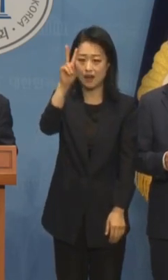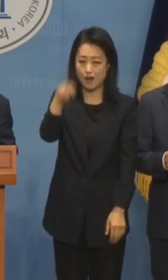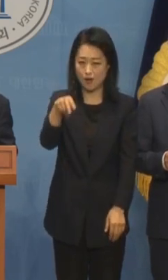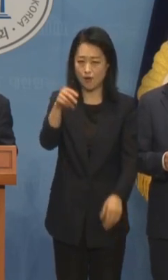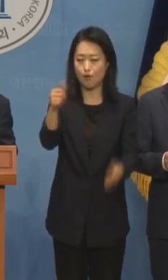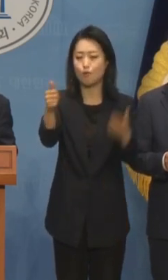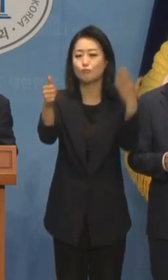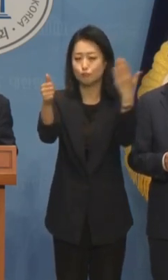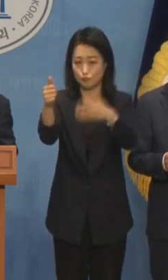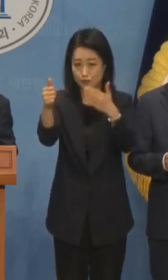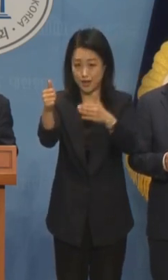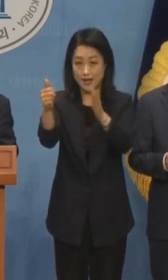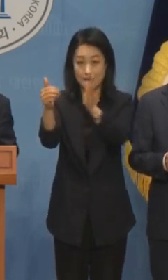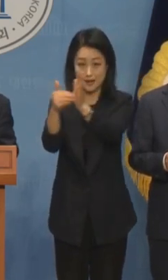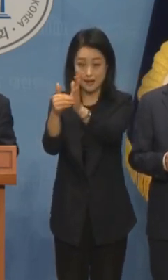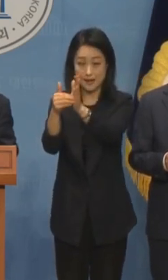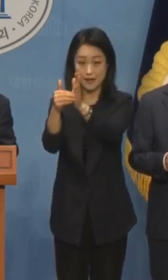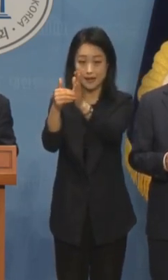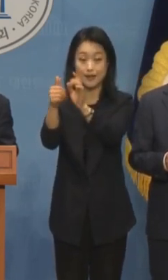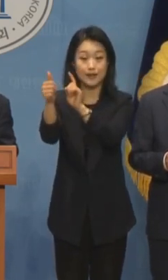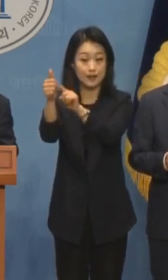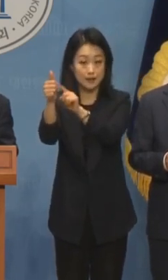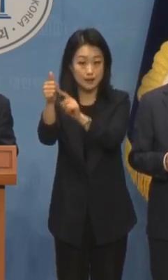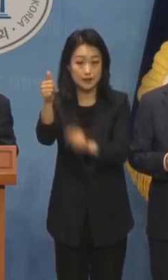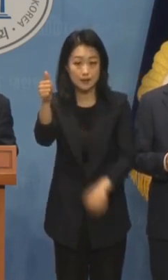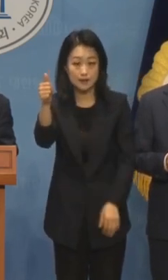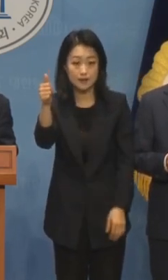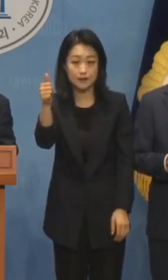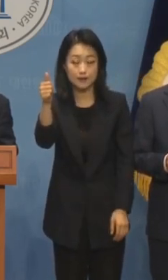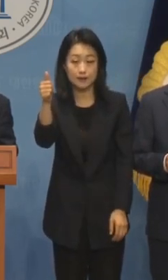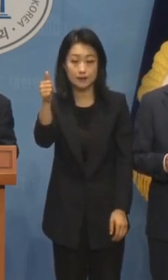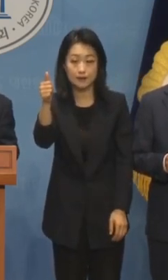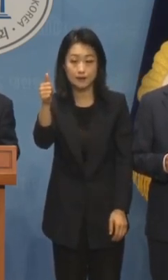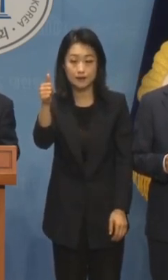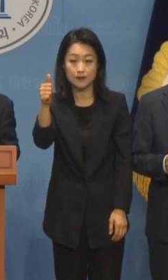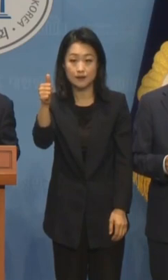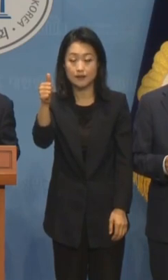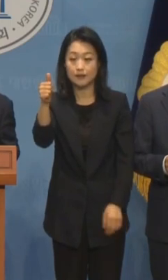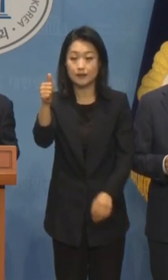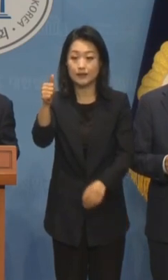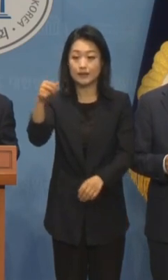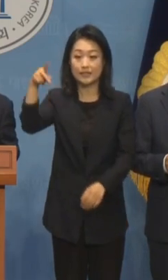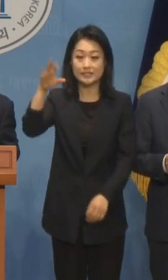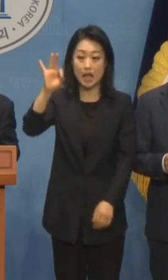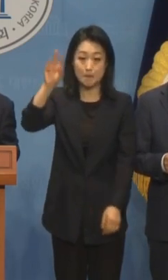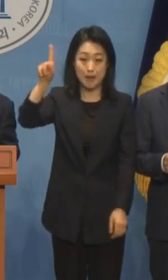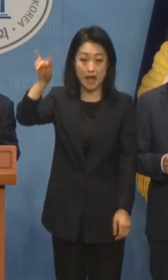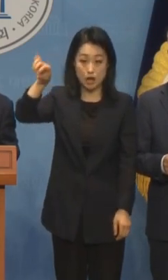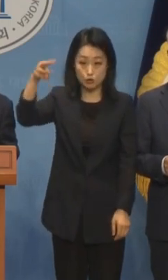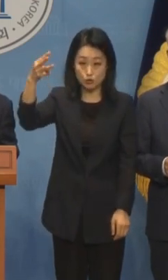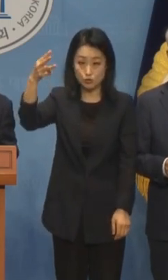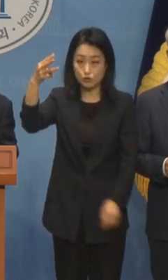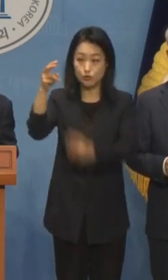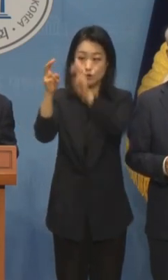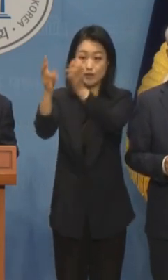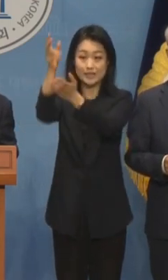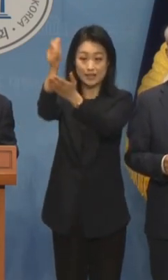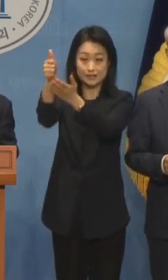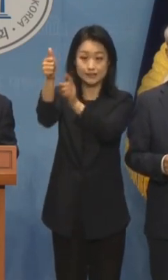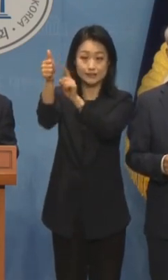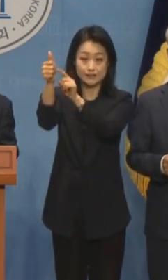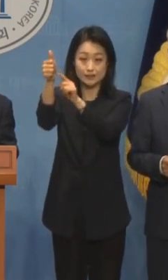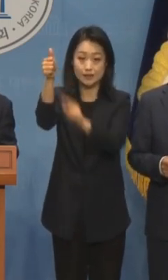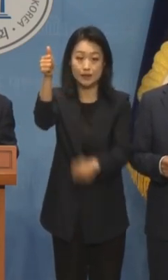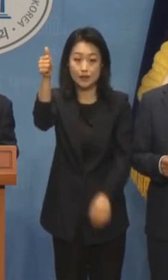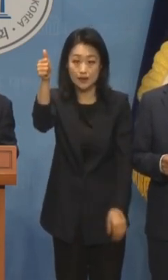요청하였습니다. 아태협의 안부수는 이때 주 쌍방울의 실질적 사주